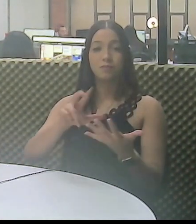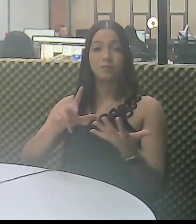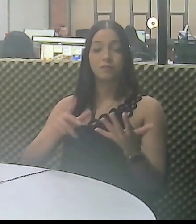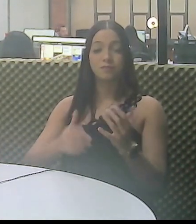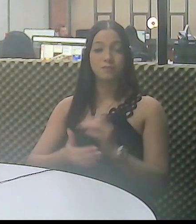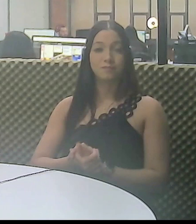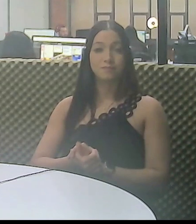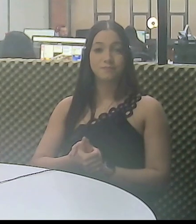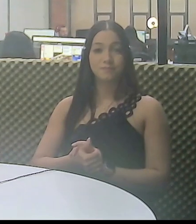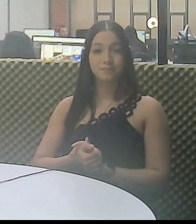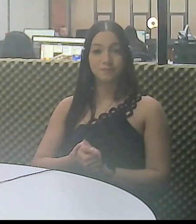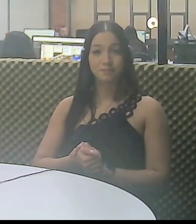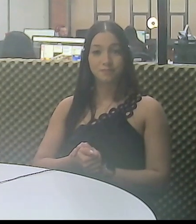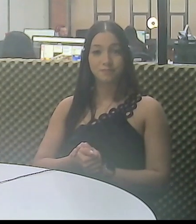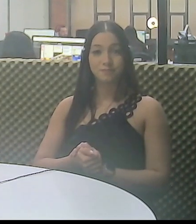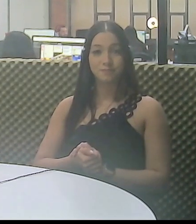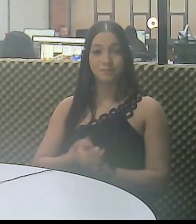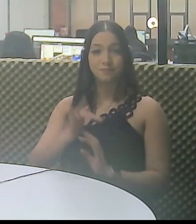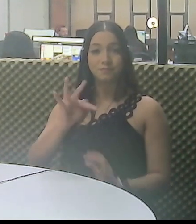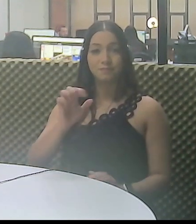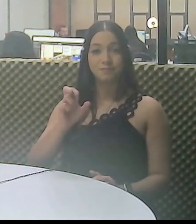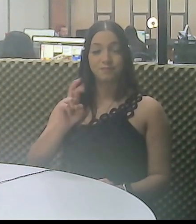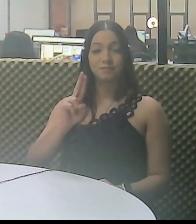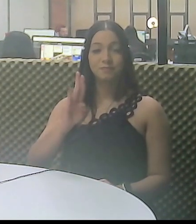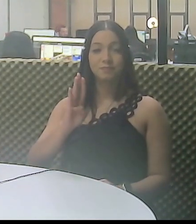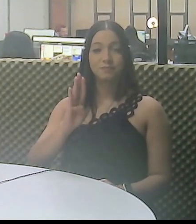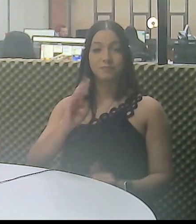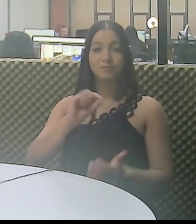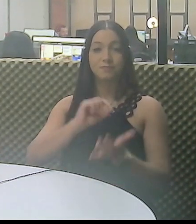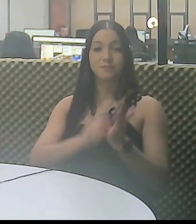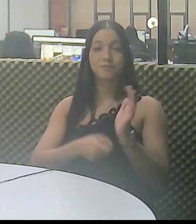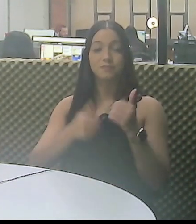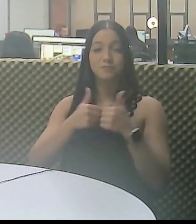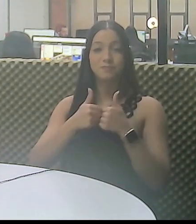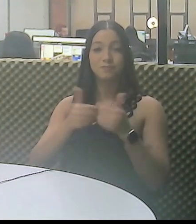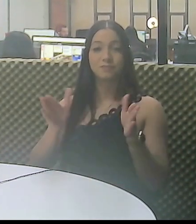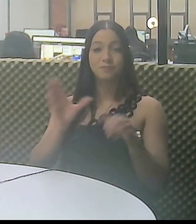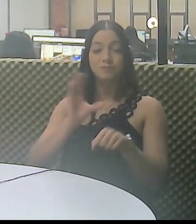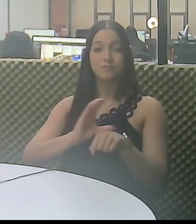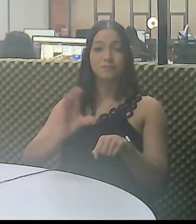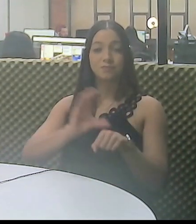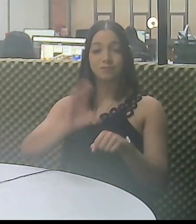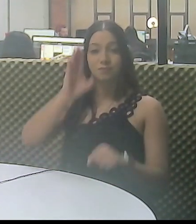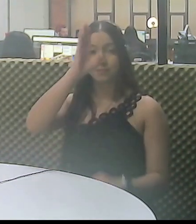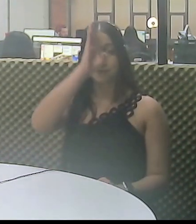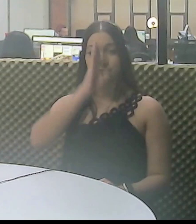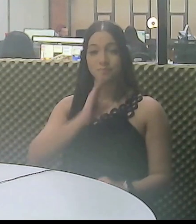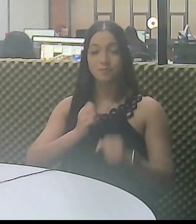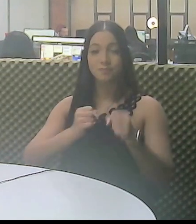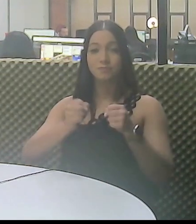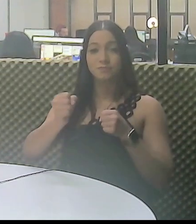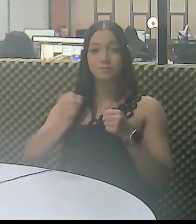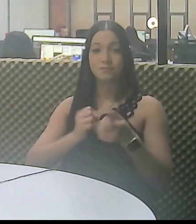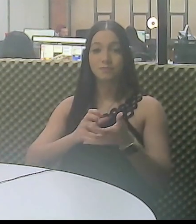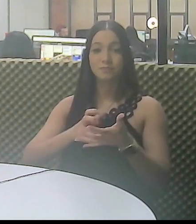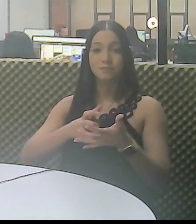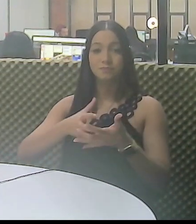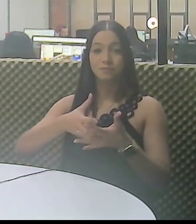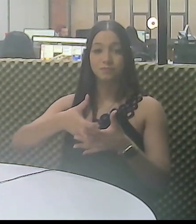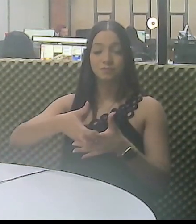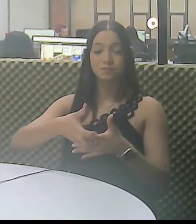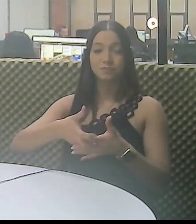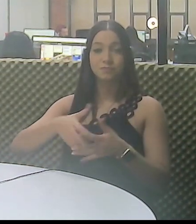outros. Ferube continua com inscrições abertas para curso gratuito de tratorista.